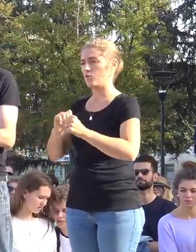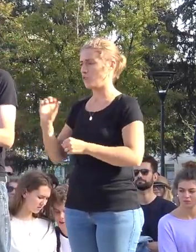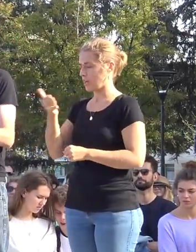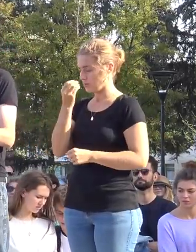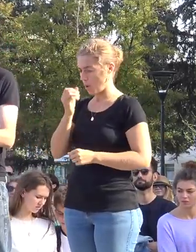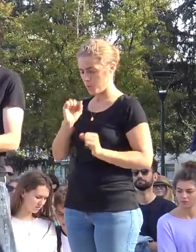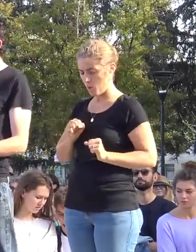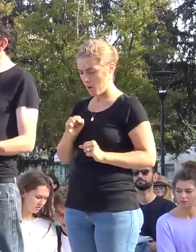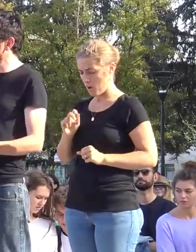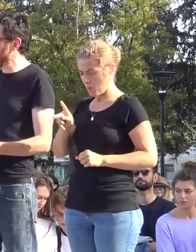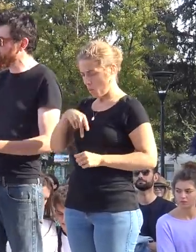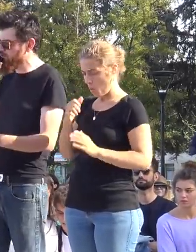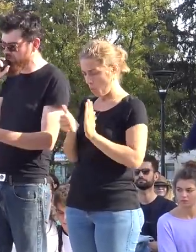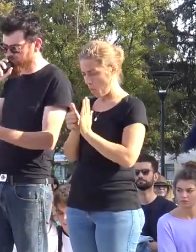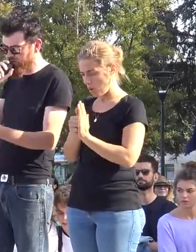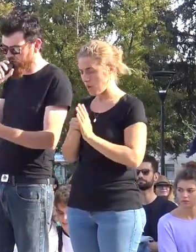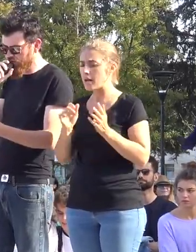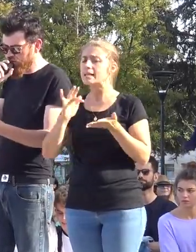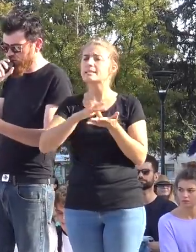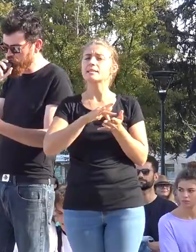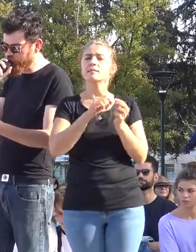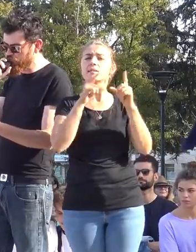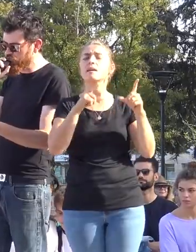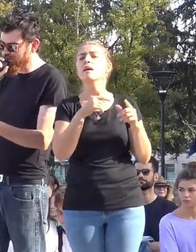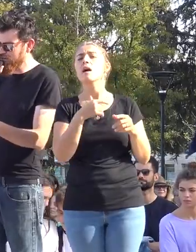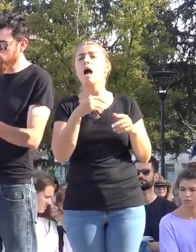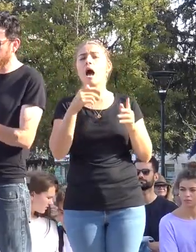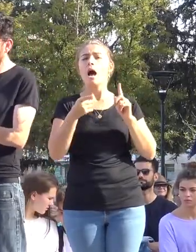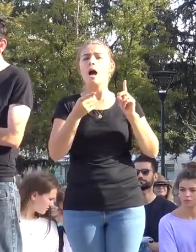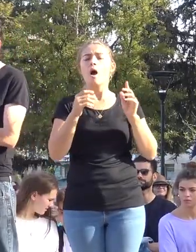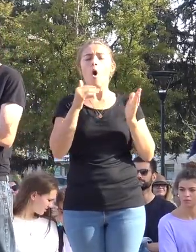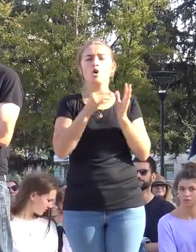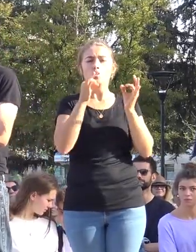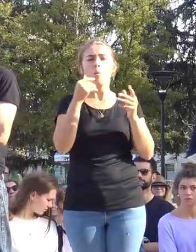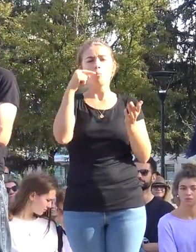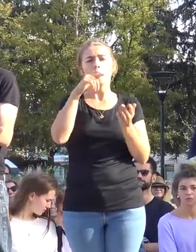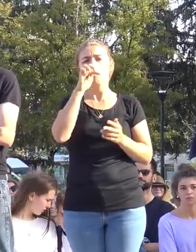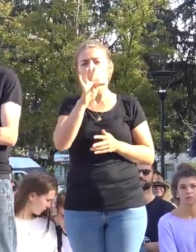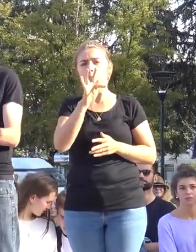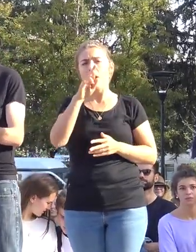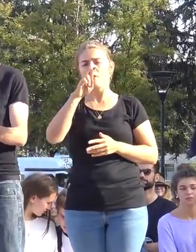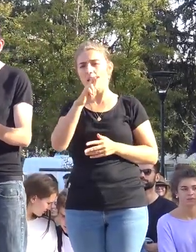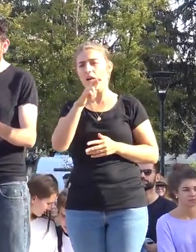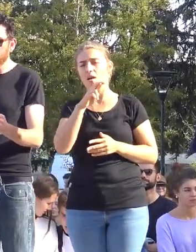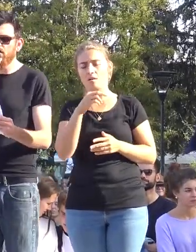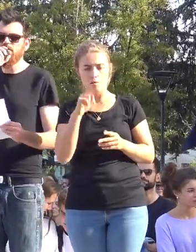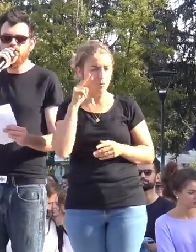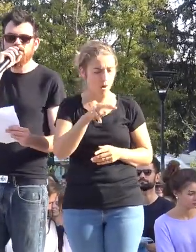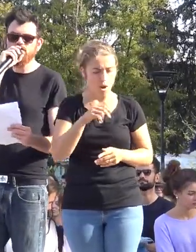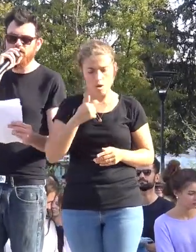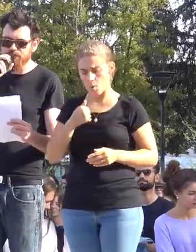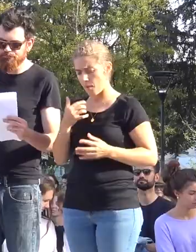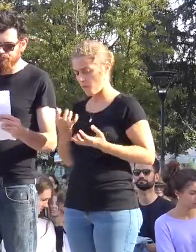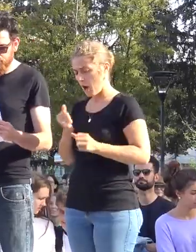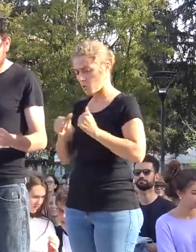trouver sa mission sur ilestencoretemps.fr. Rendez-vous sur ilestencoretemps.fr pour trouver votre moyen d'agir et écrire